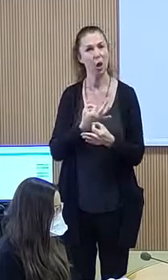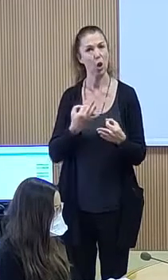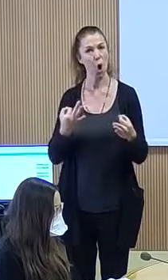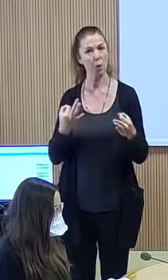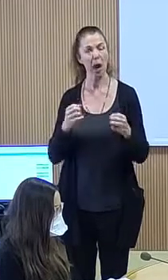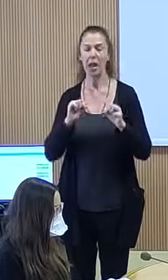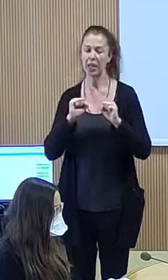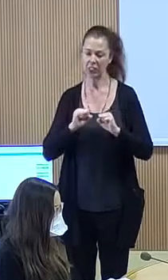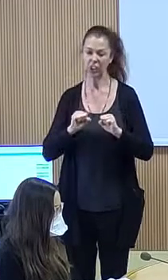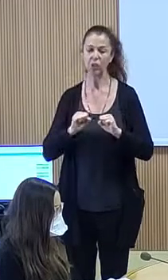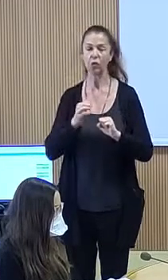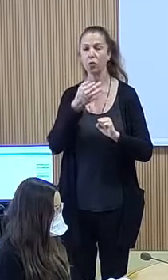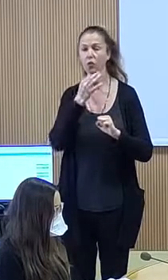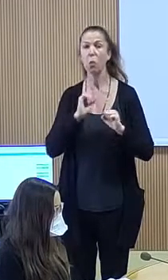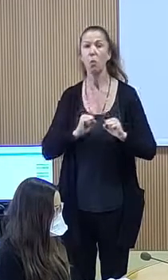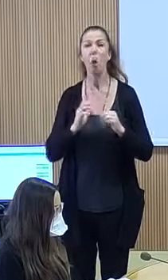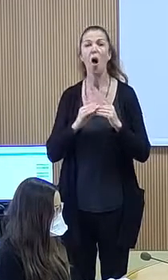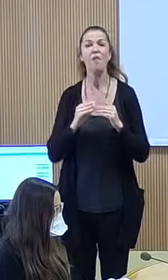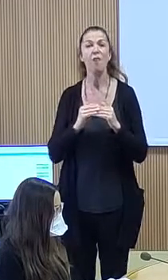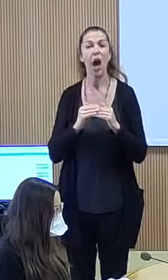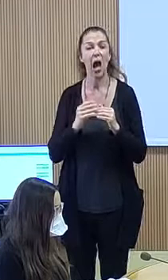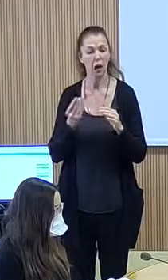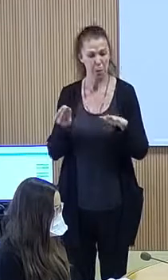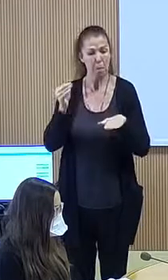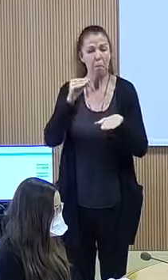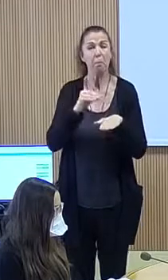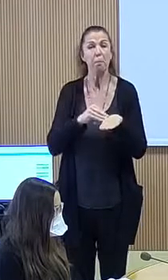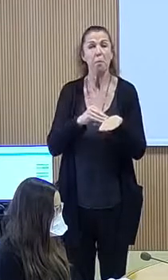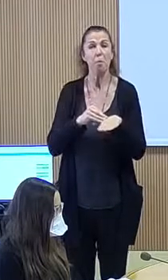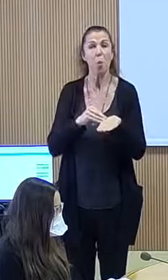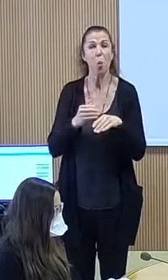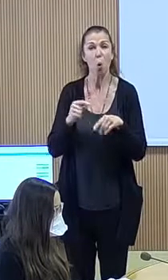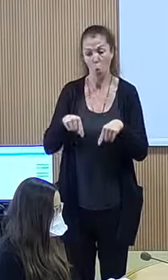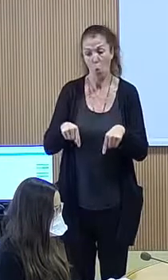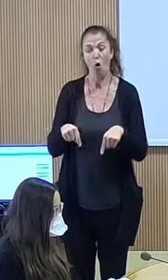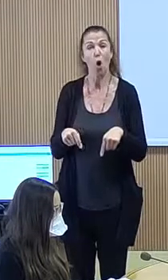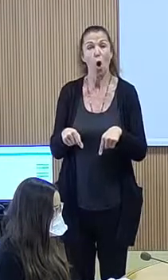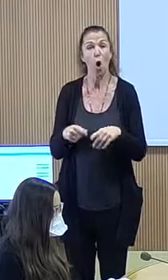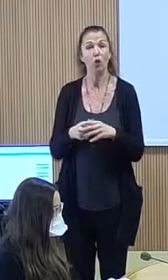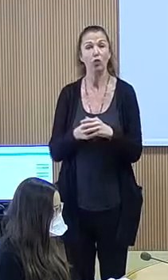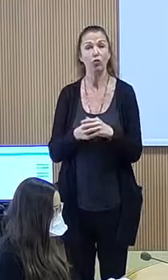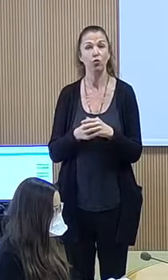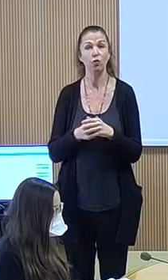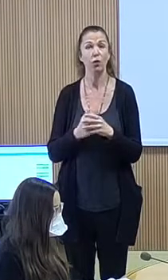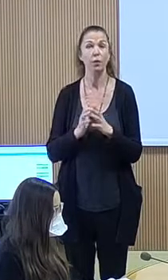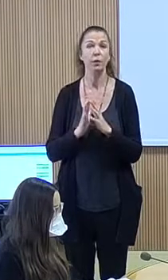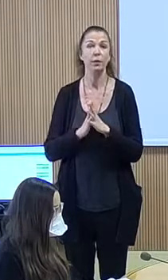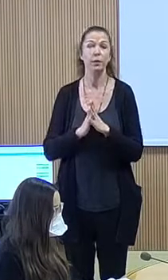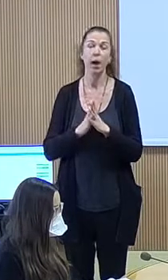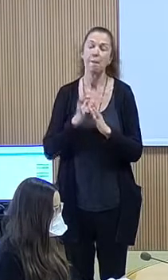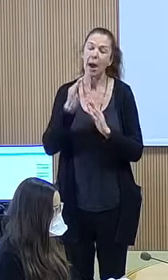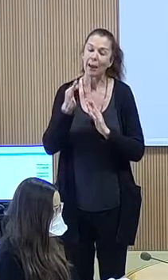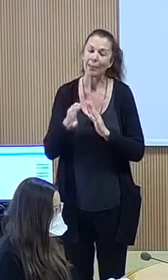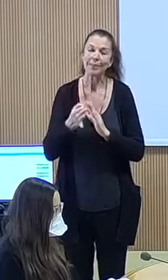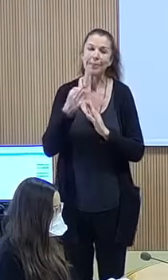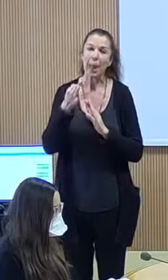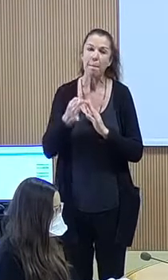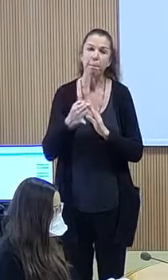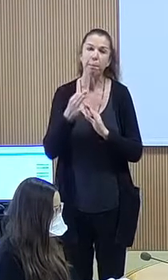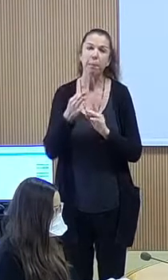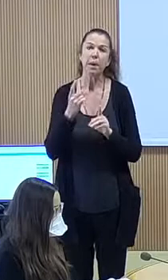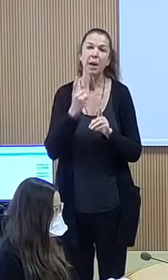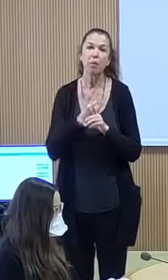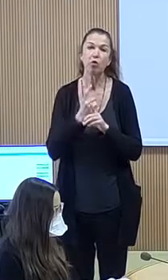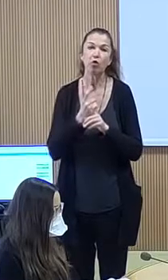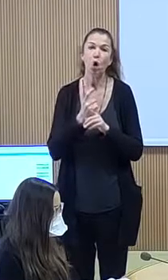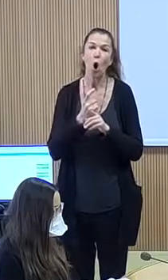fare delle cose ulteriori rispetto a quelle che si possono fare oggi ovviamente sempre garantendo l'uso della